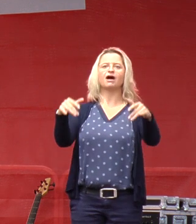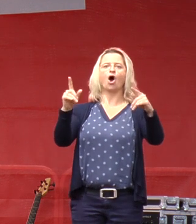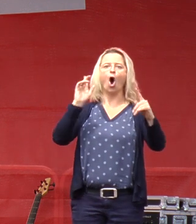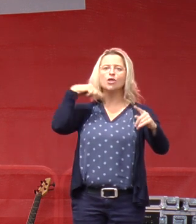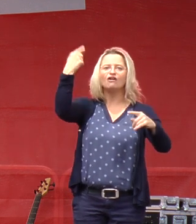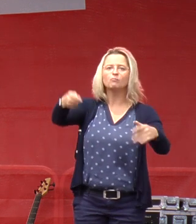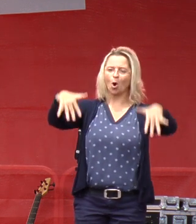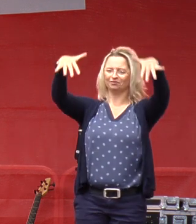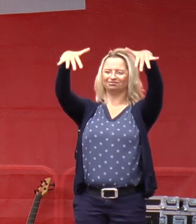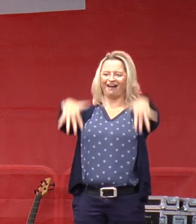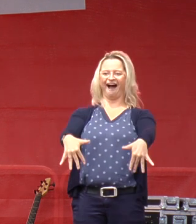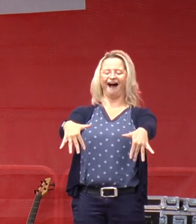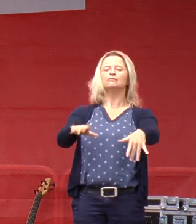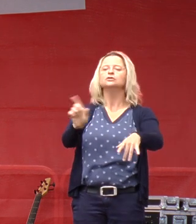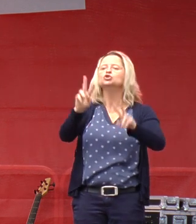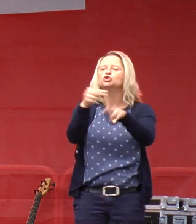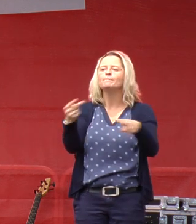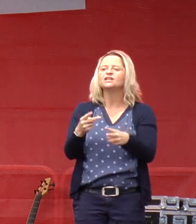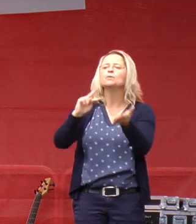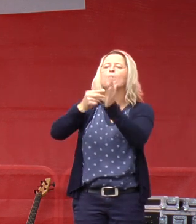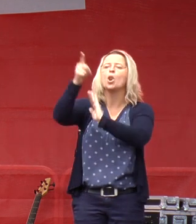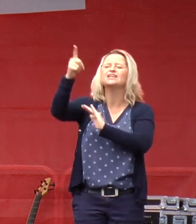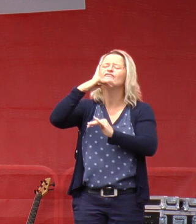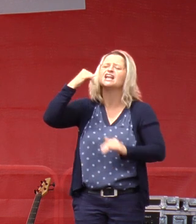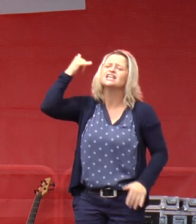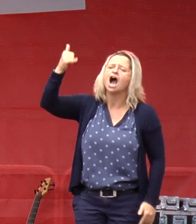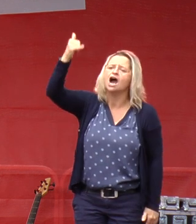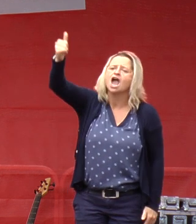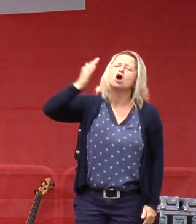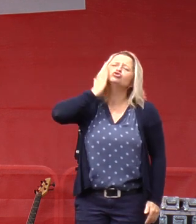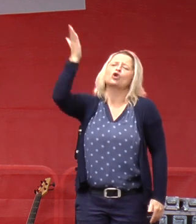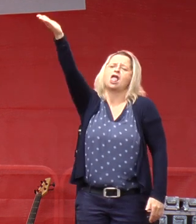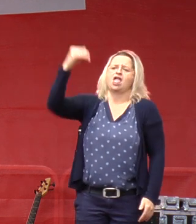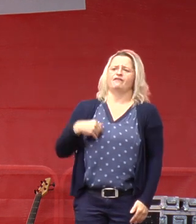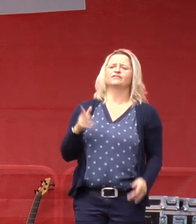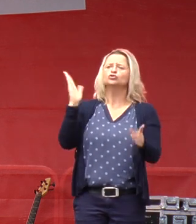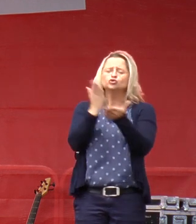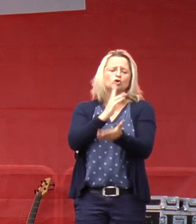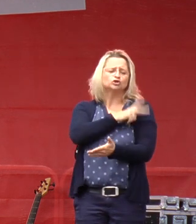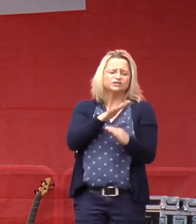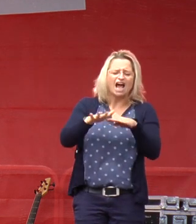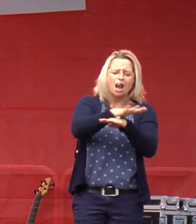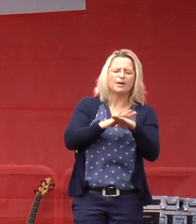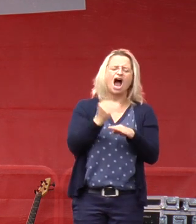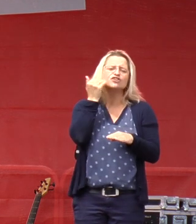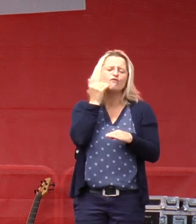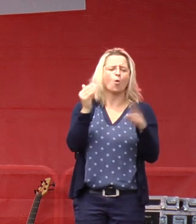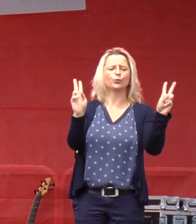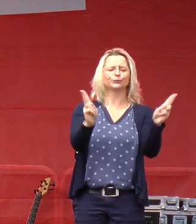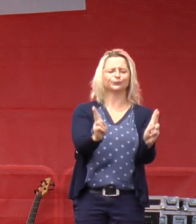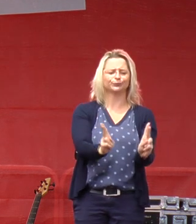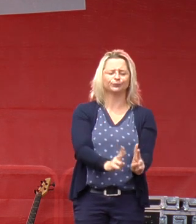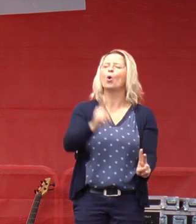wirkliches Regierungsversagen. Über Jahre hinweg ist die Zahl der sozialen Wohnungen zurückgegangen und die Regierungen haben tatenlos zugesehen.